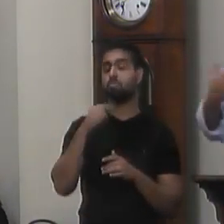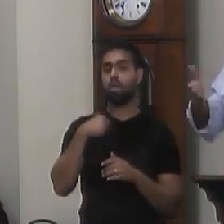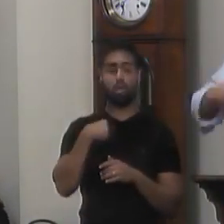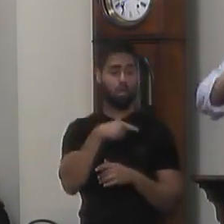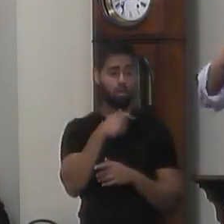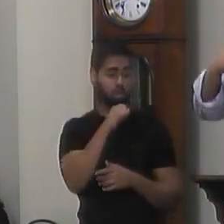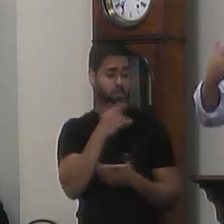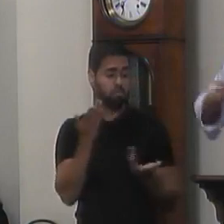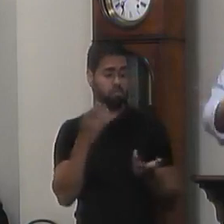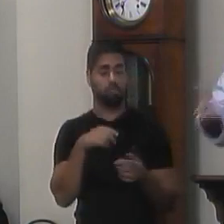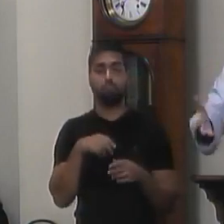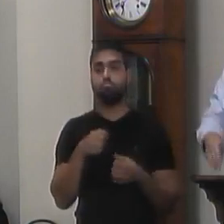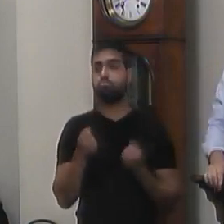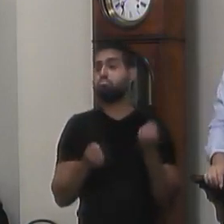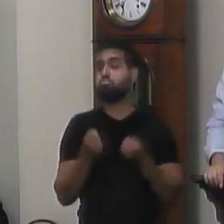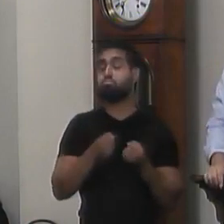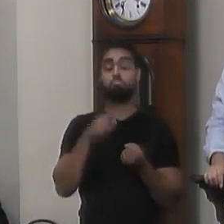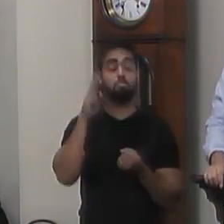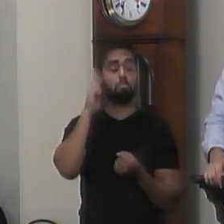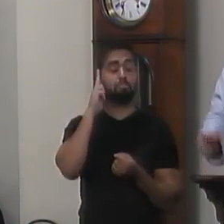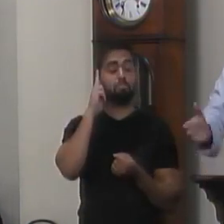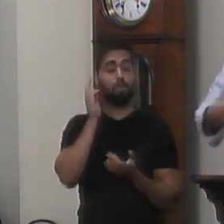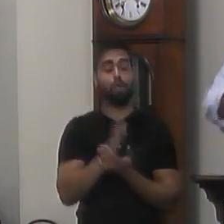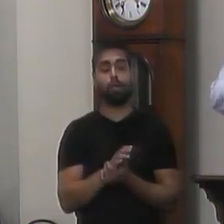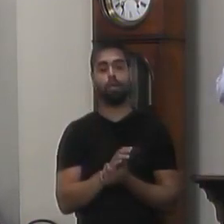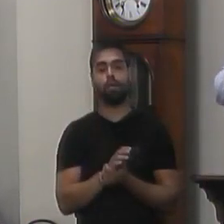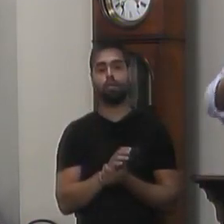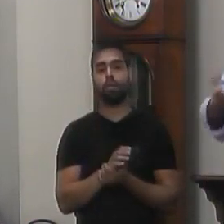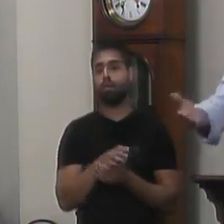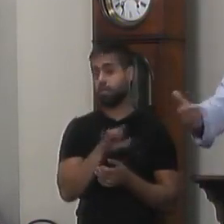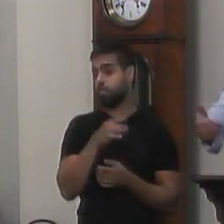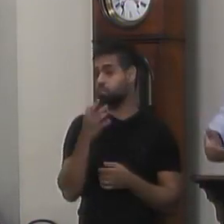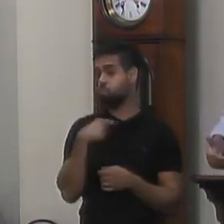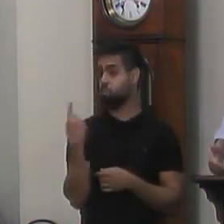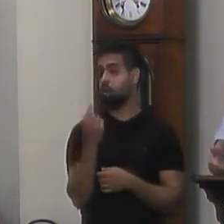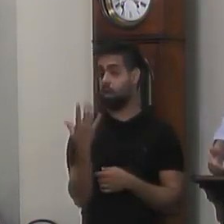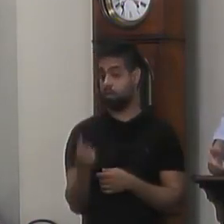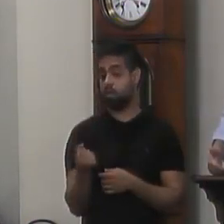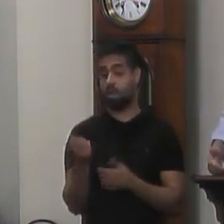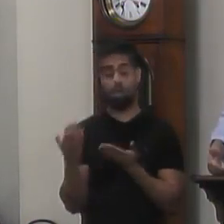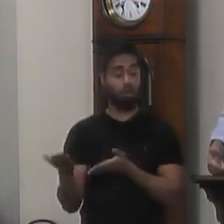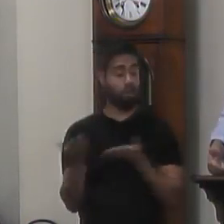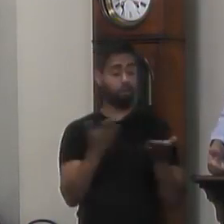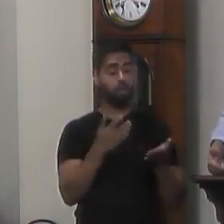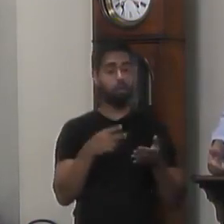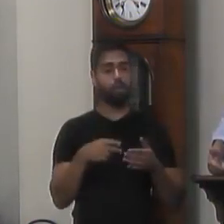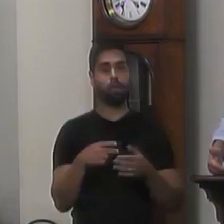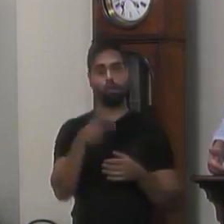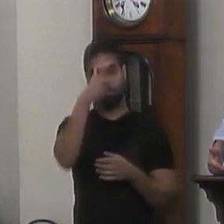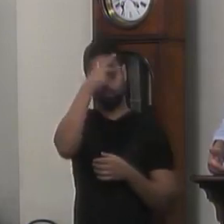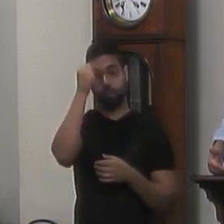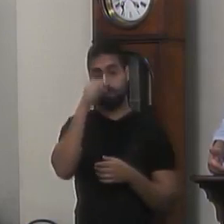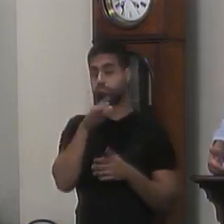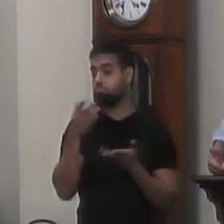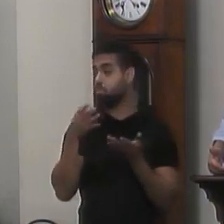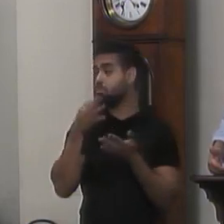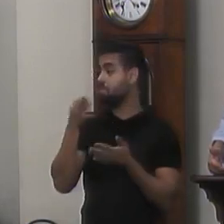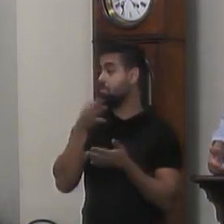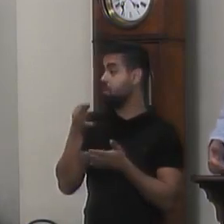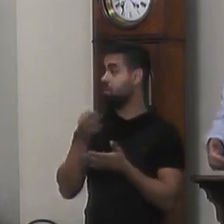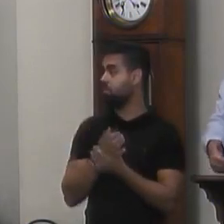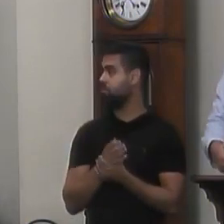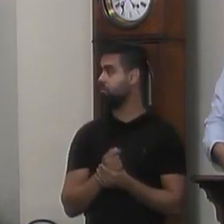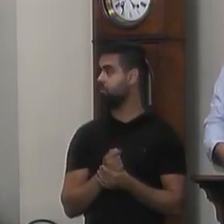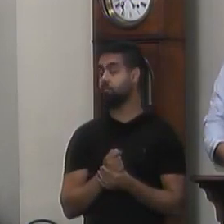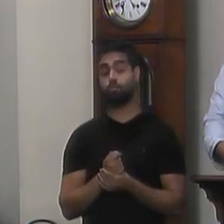mesmo não estava em trânsito, não ouvi. Gostaria muito, se vocês concordarem, de convidar o prefeito. Gostaria muito. Queria saber a opinião de vocês,